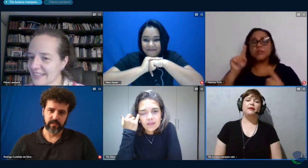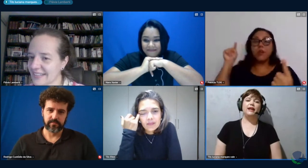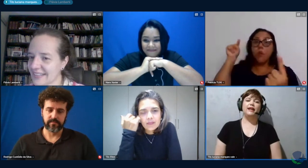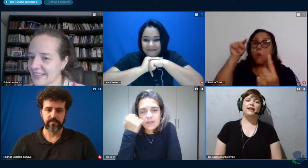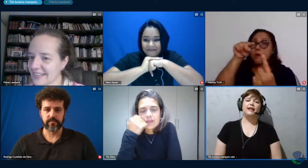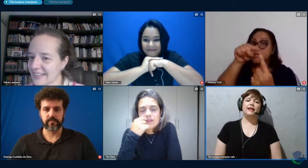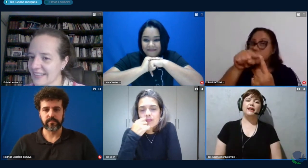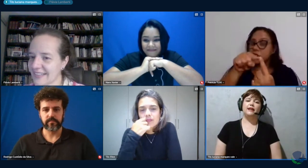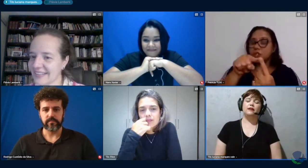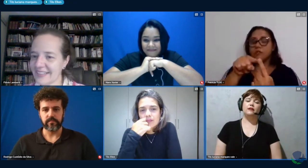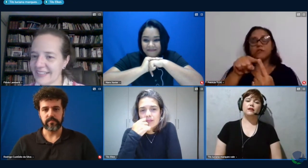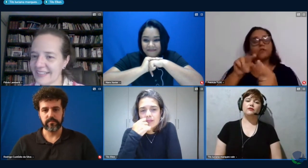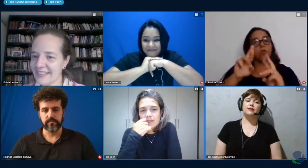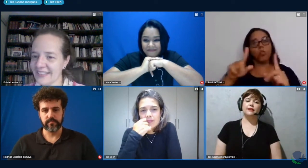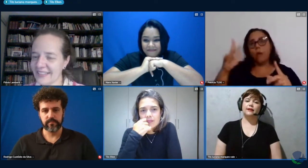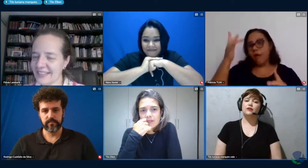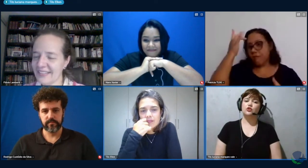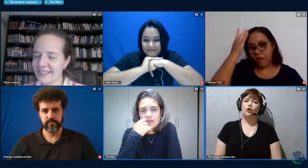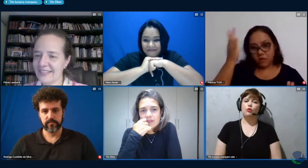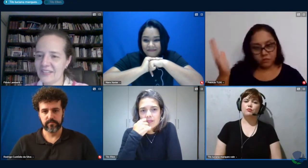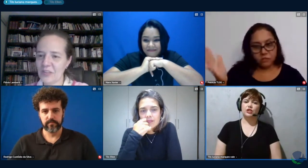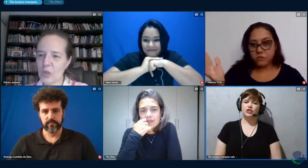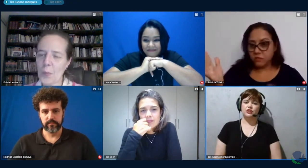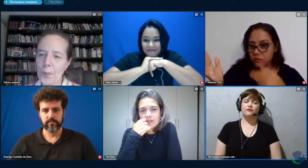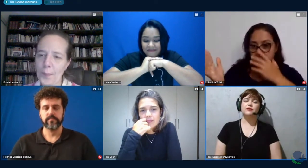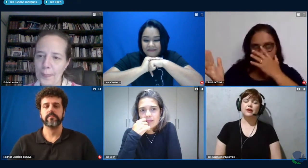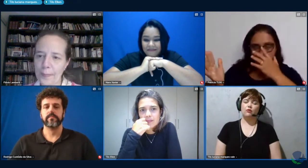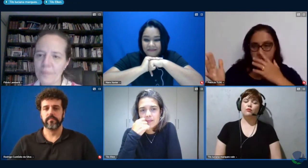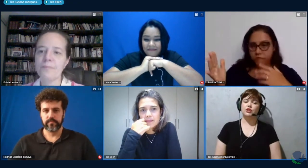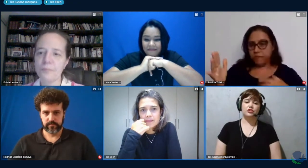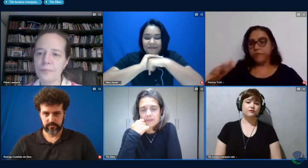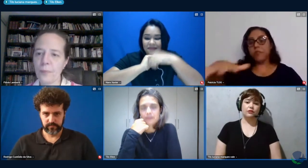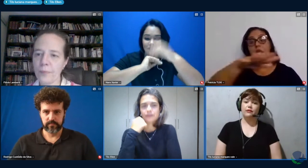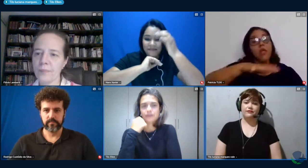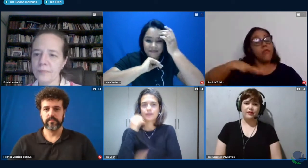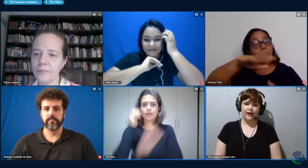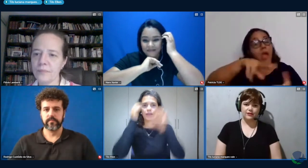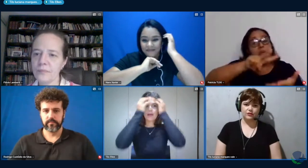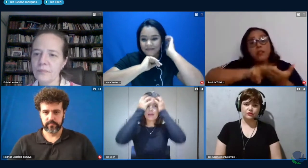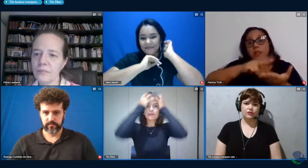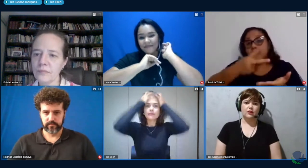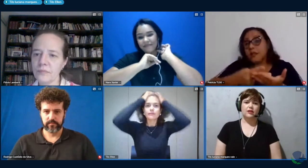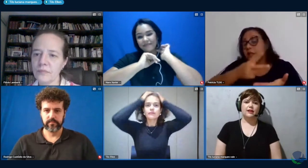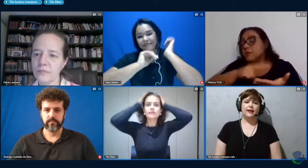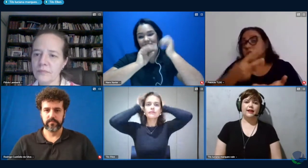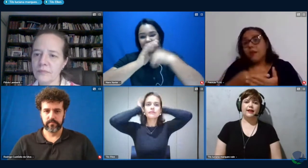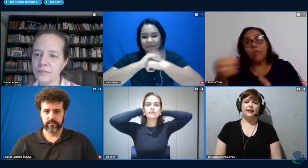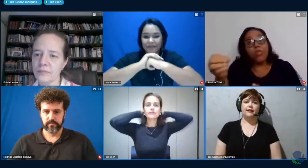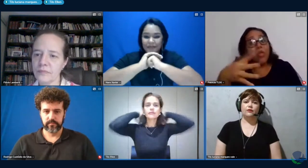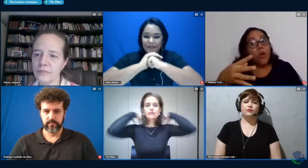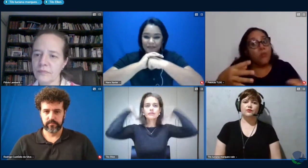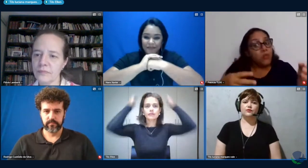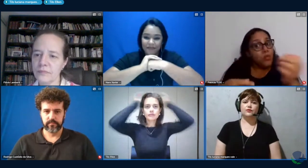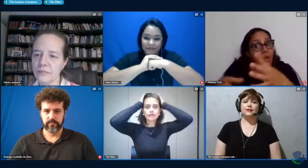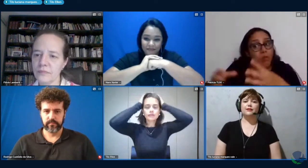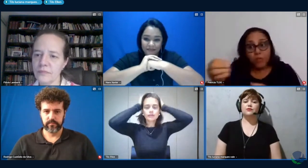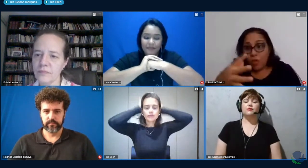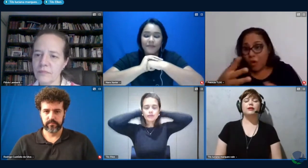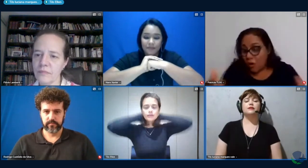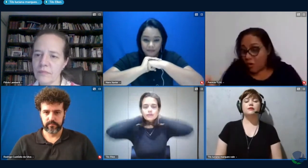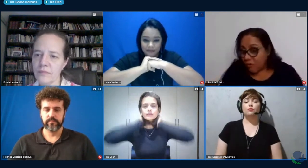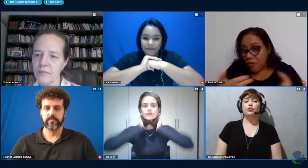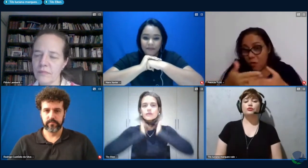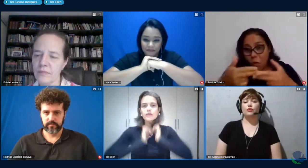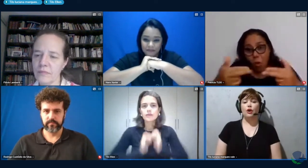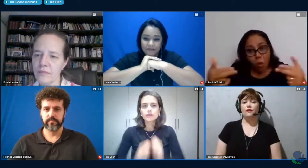e também que você traçou um objetivo. Eu sei que é um objetivo, não é fácil. Os estudos da